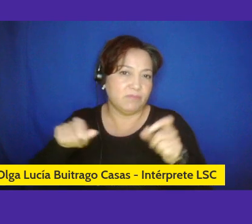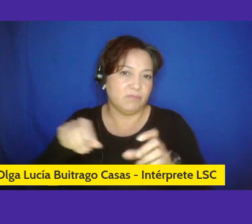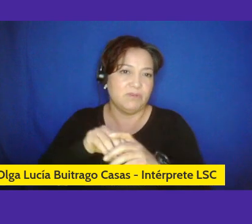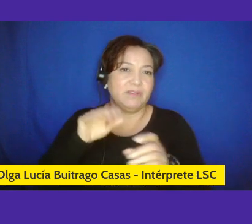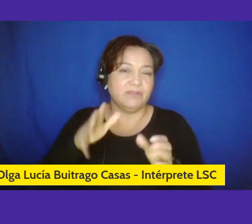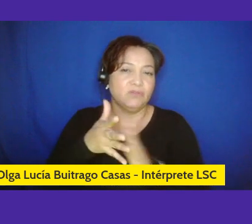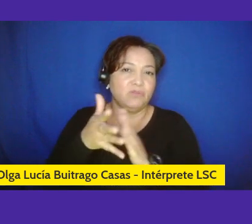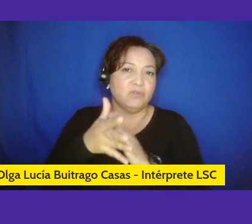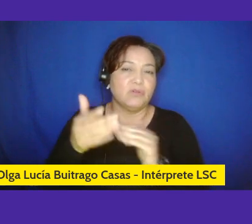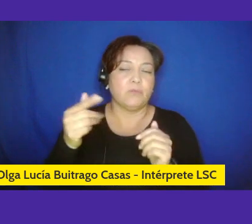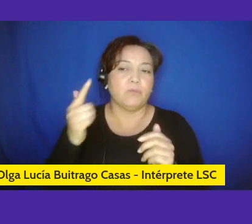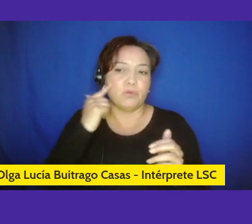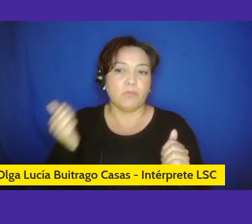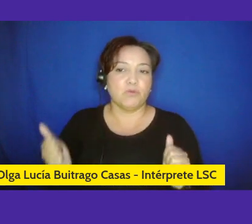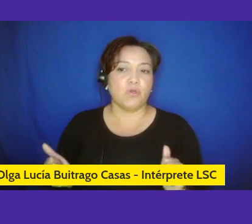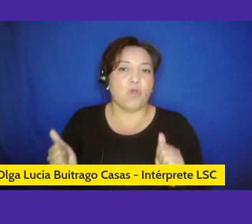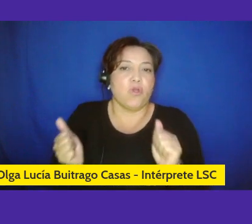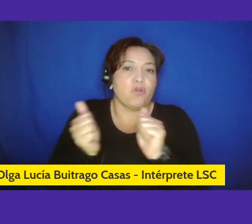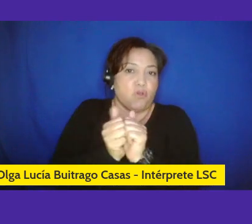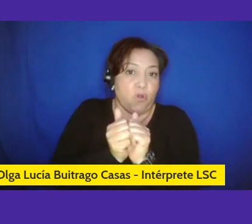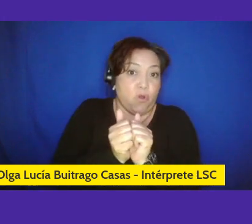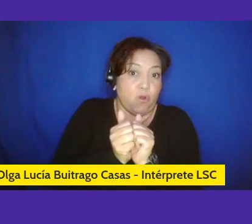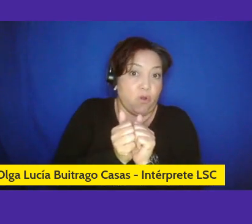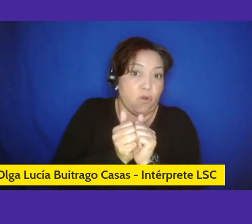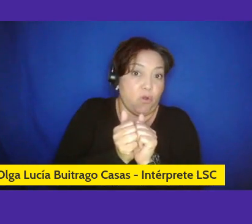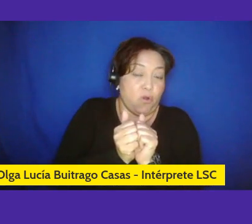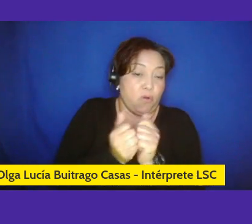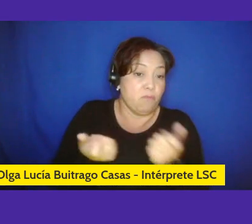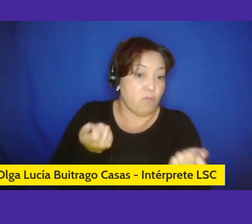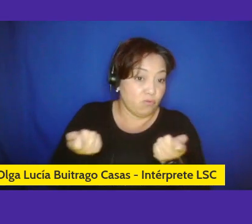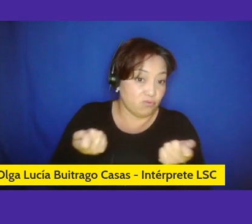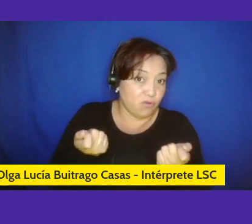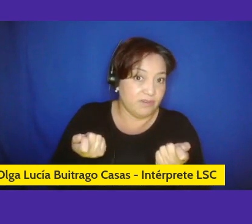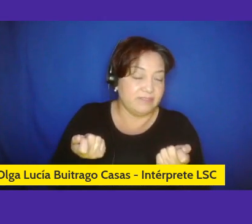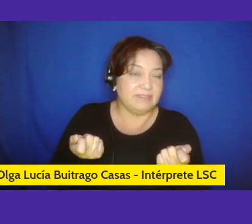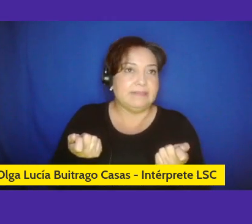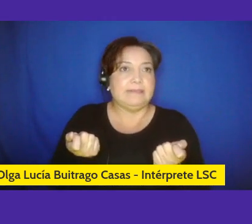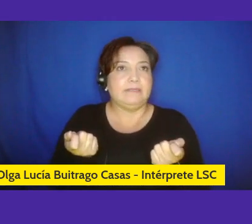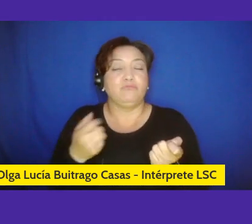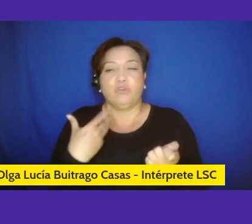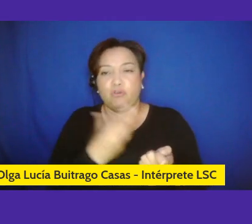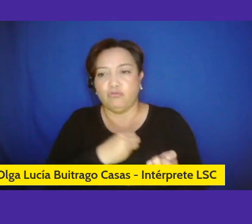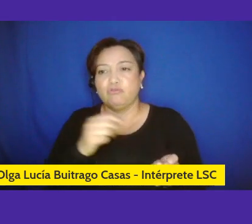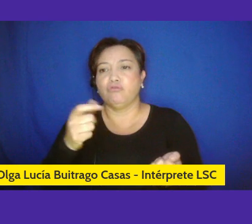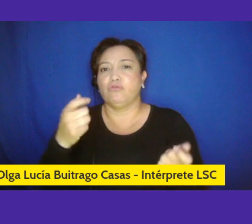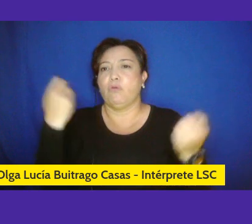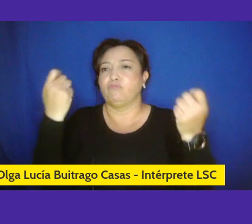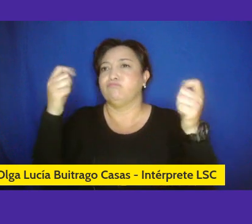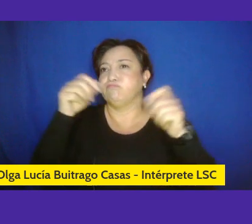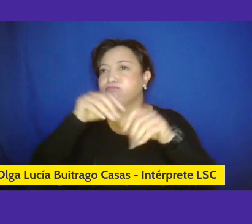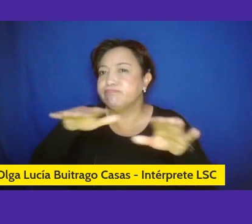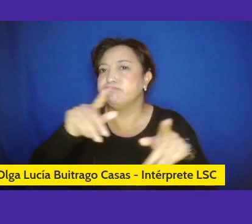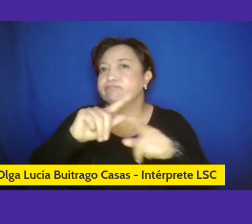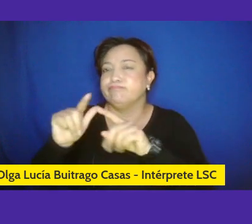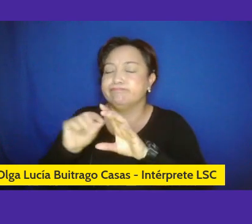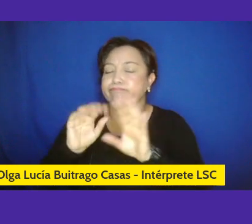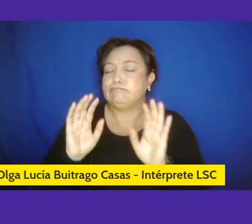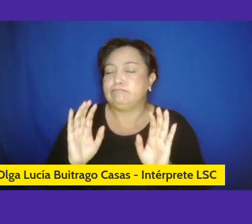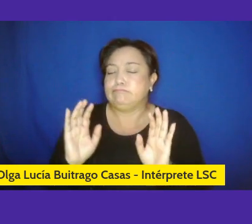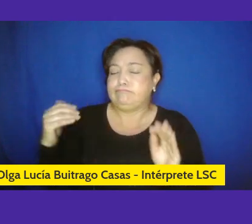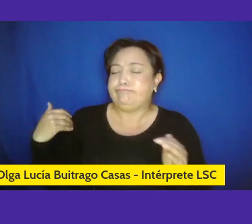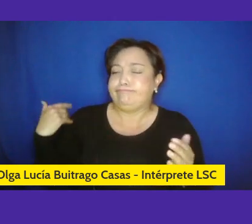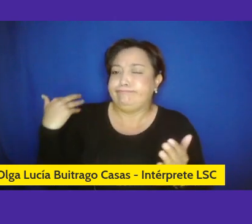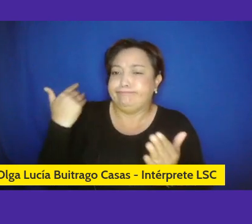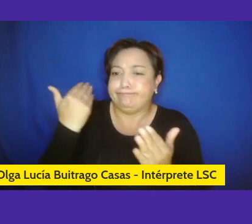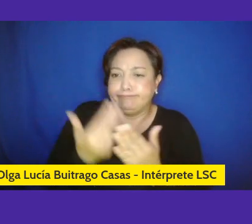como coproductores. Si nos gusta algo, a pesar de que somos distribuidores de toda la vida, pero que